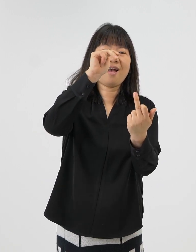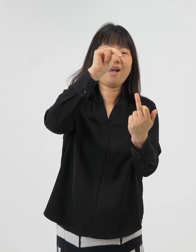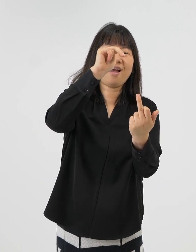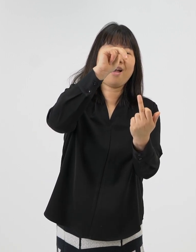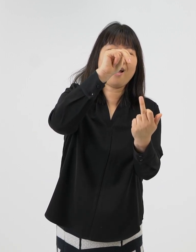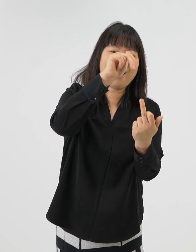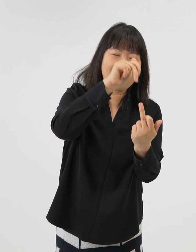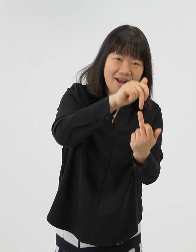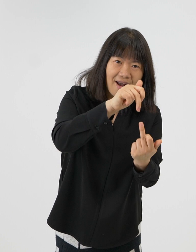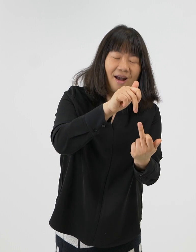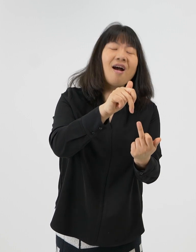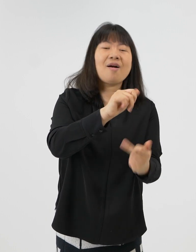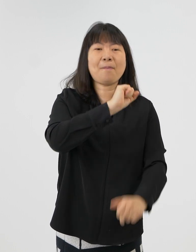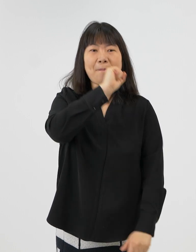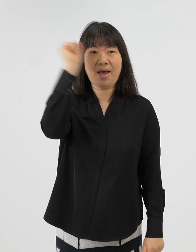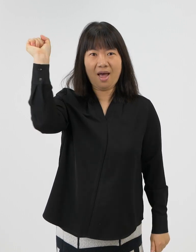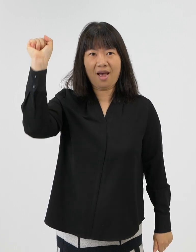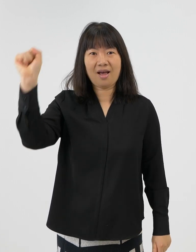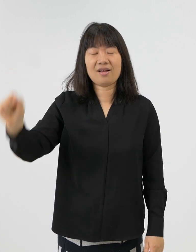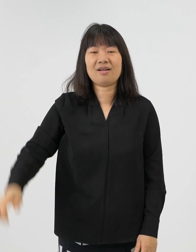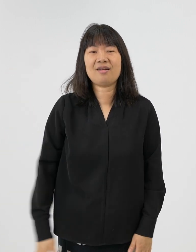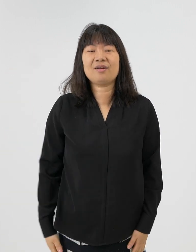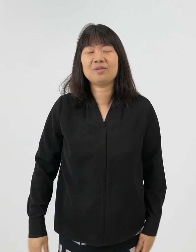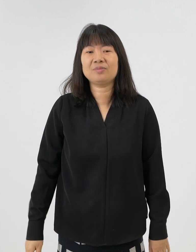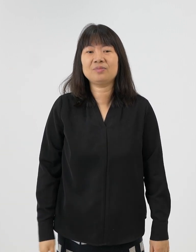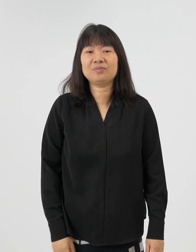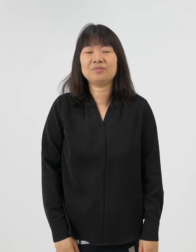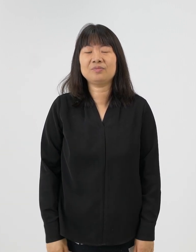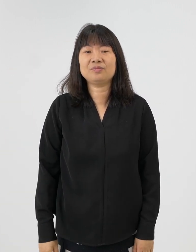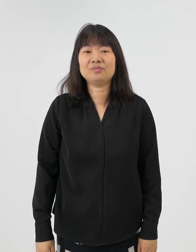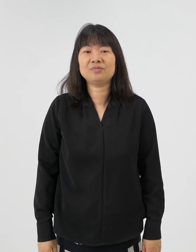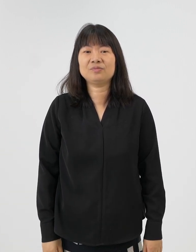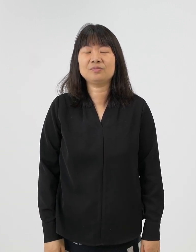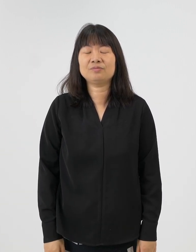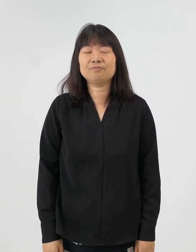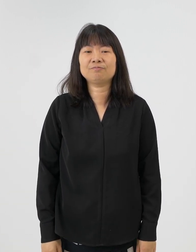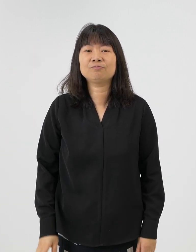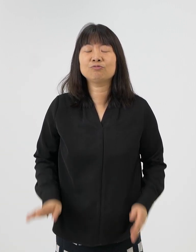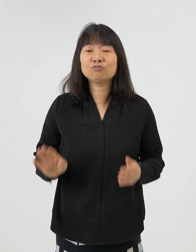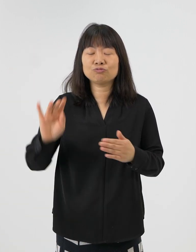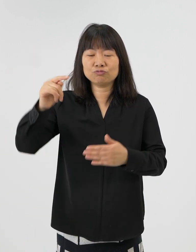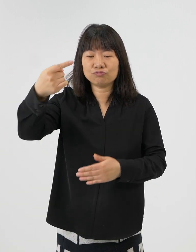통해서 넘어냅니다. 그리고 이렇게 소개를 해요.